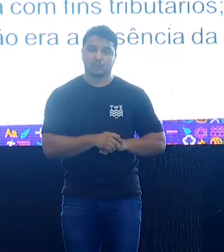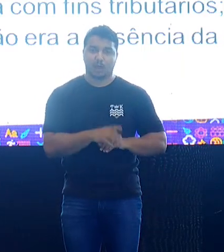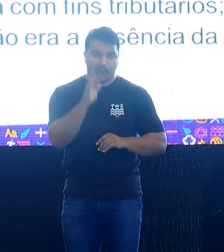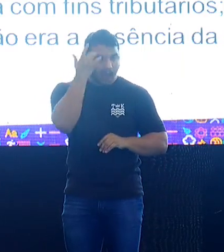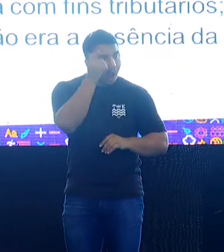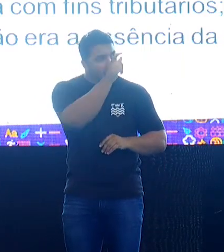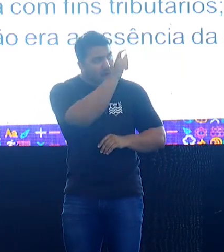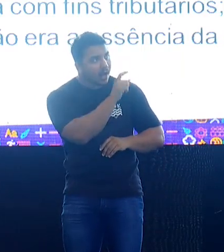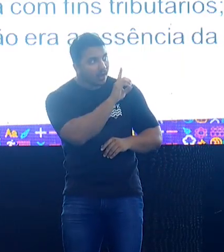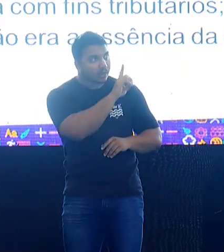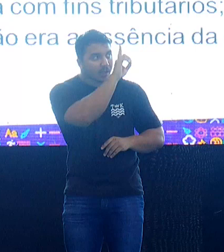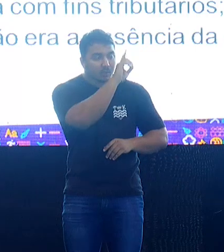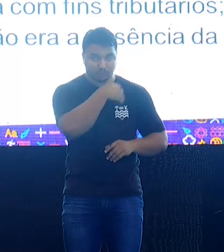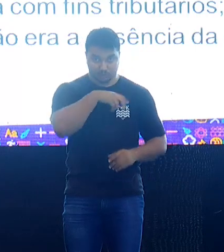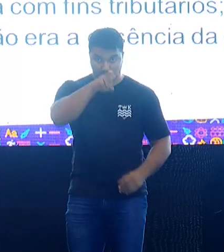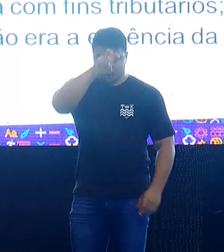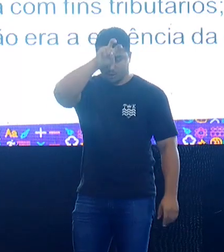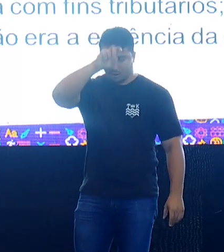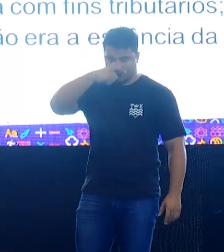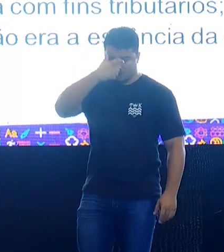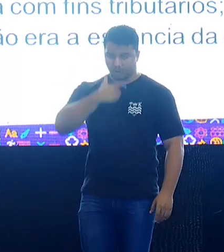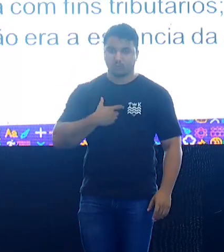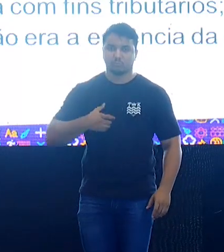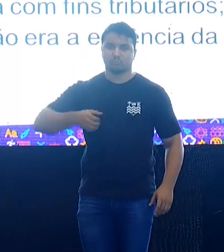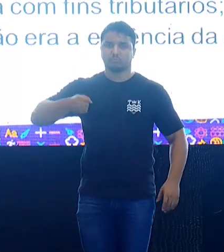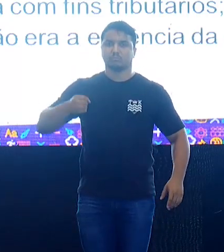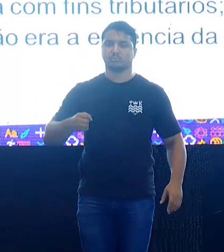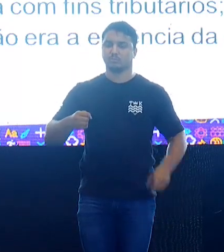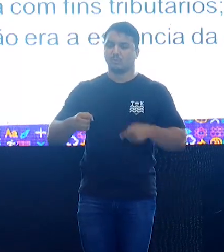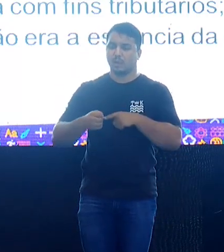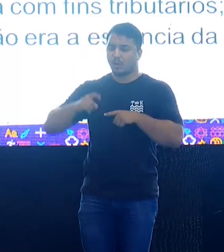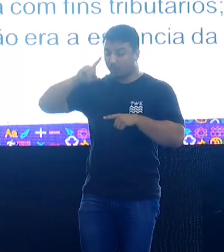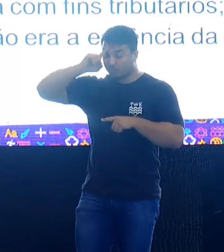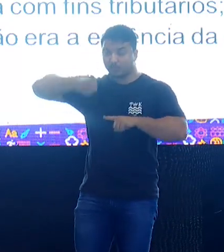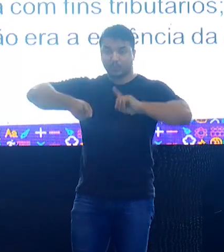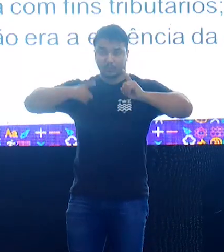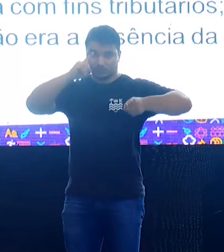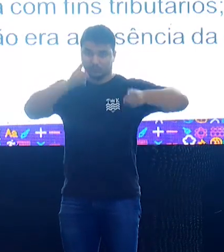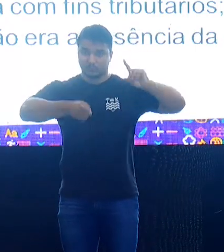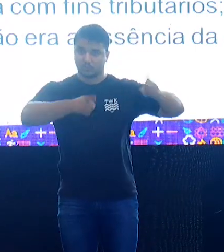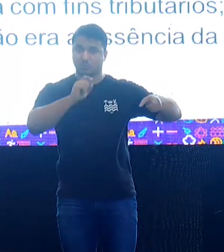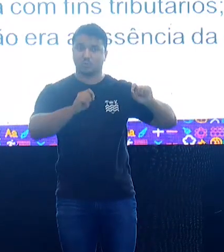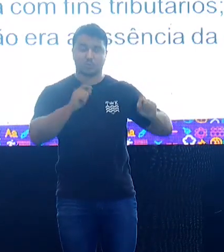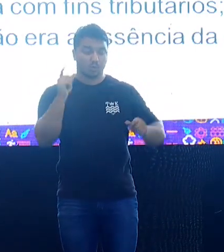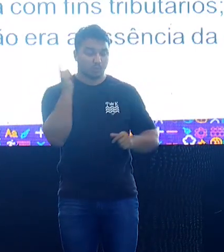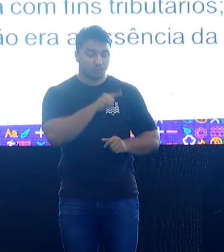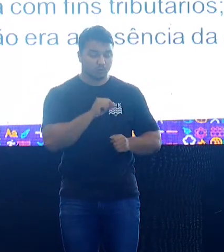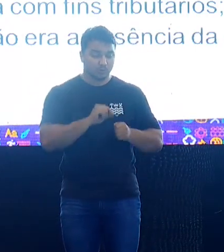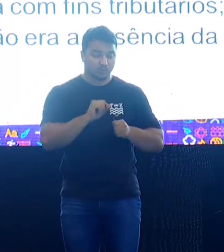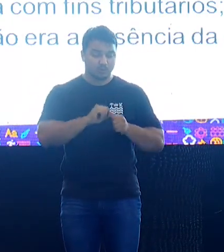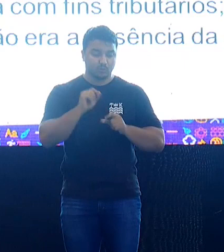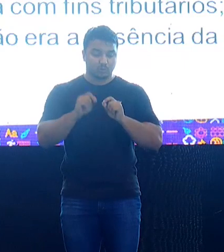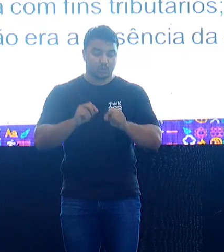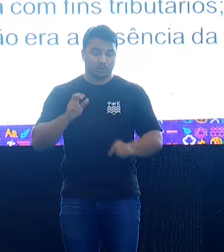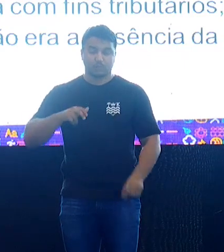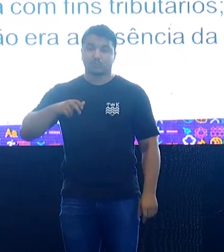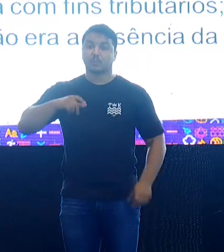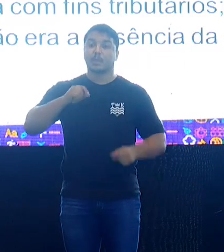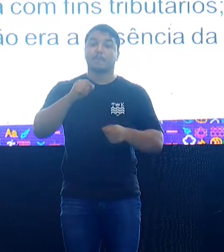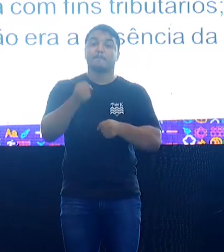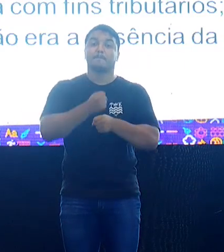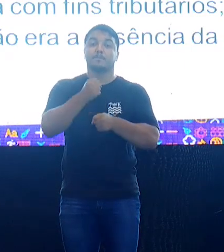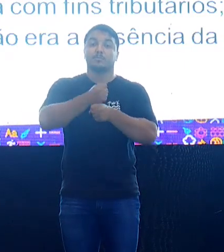possível esse faraó utilizar esse argumento para poder fazer a galera